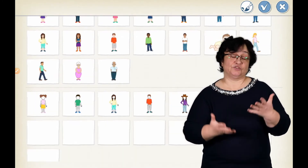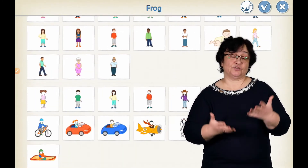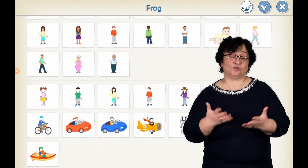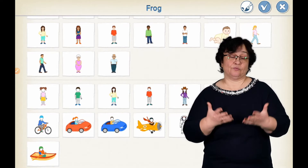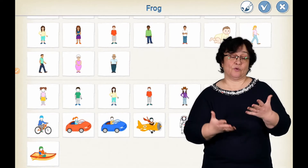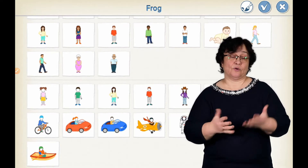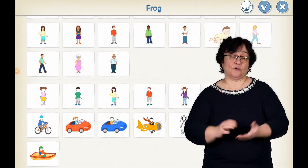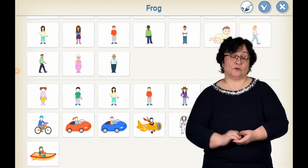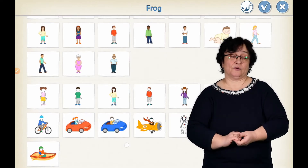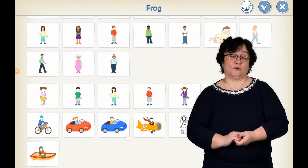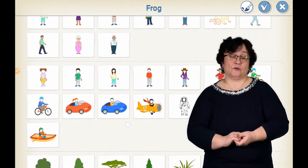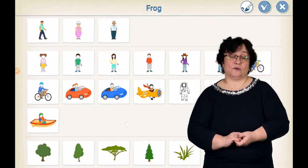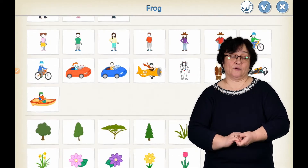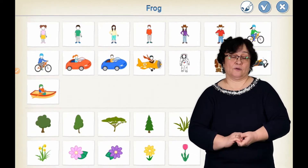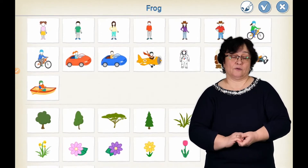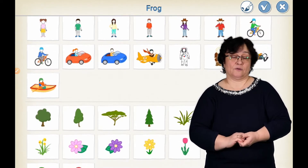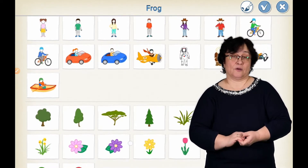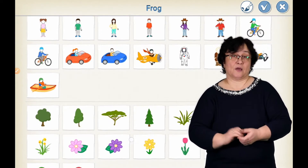скажімо,